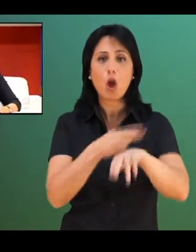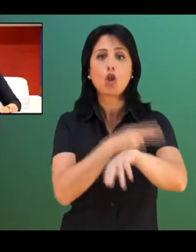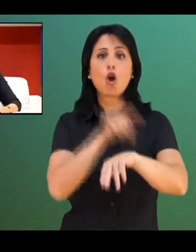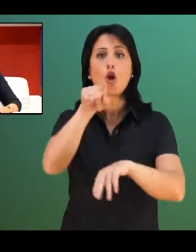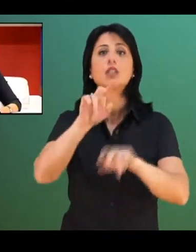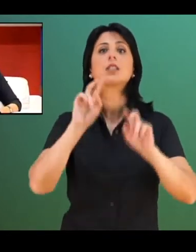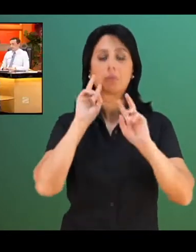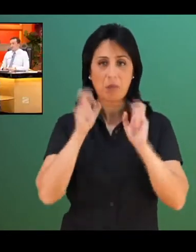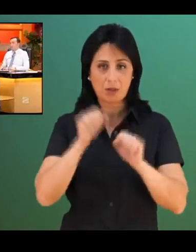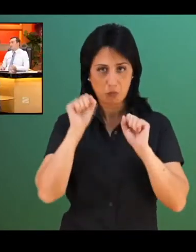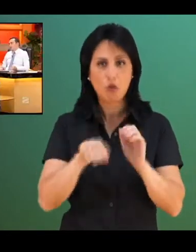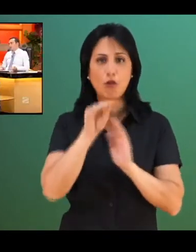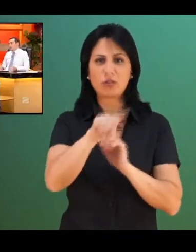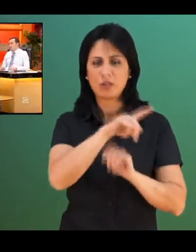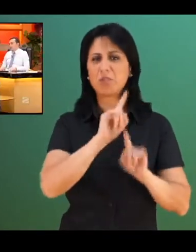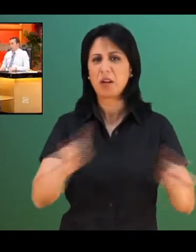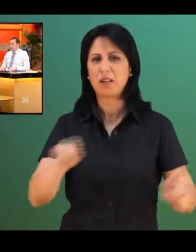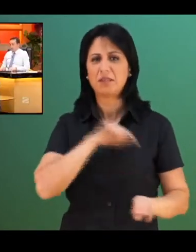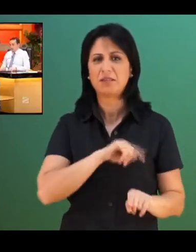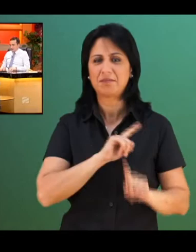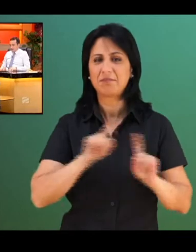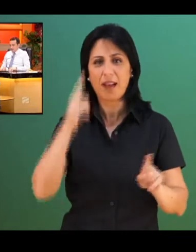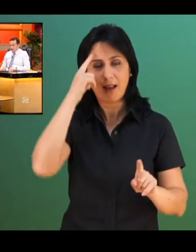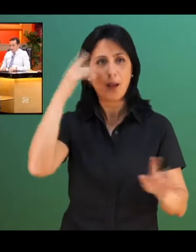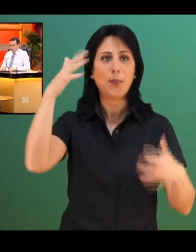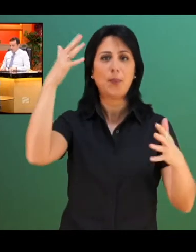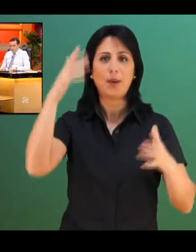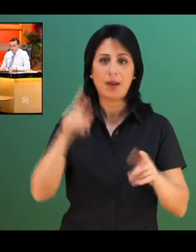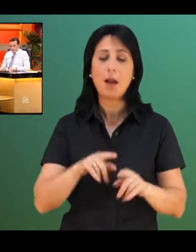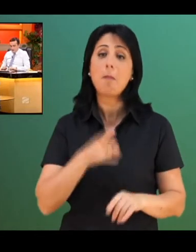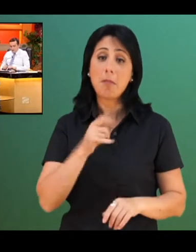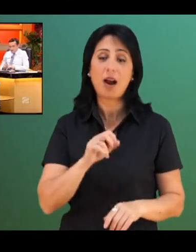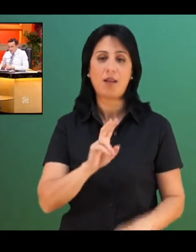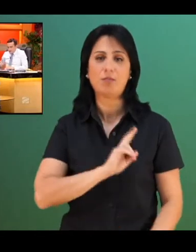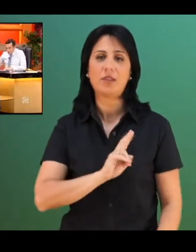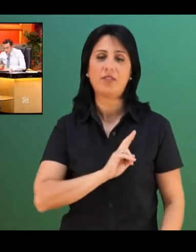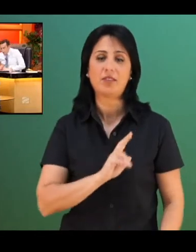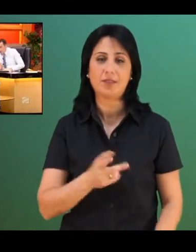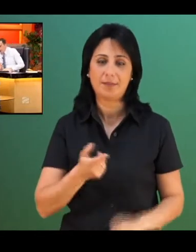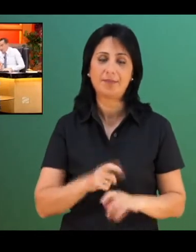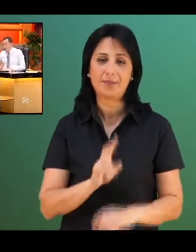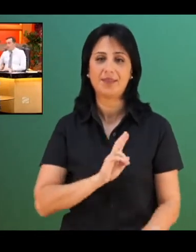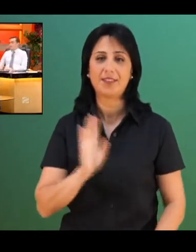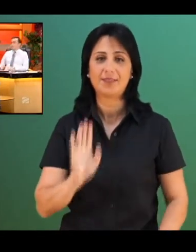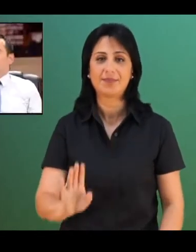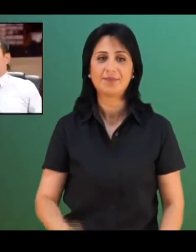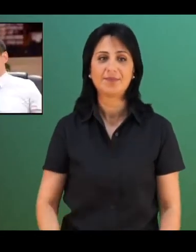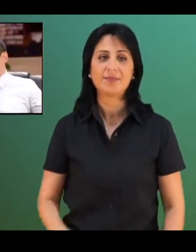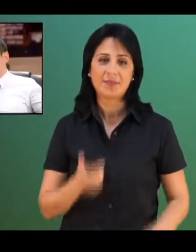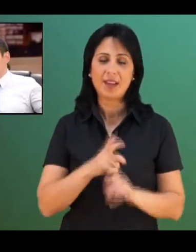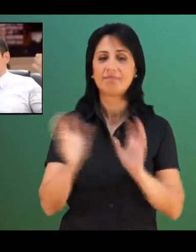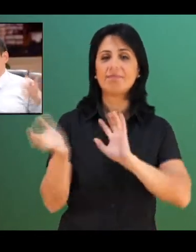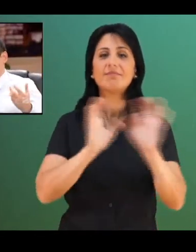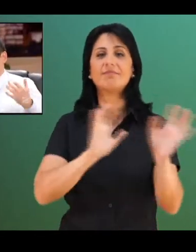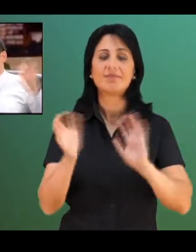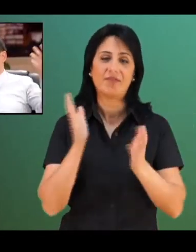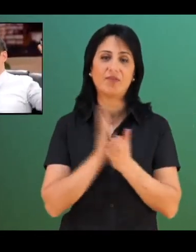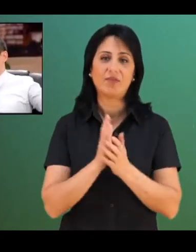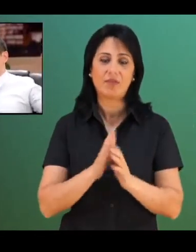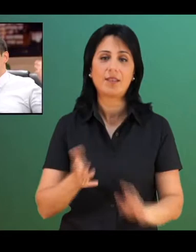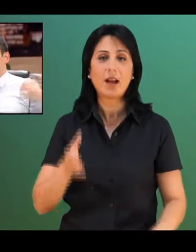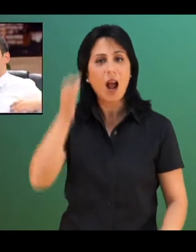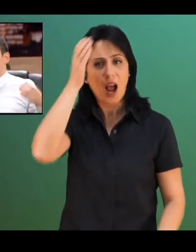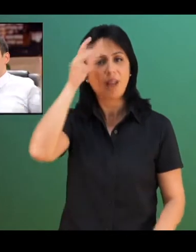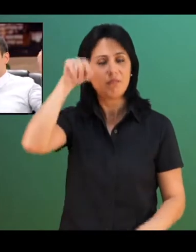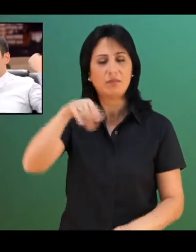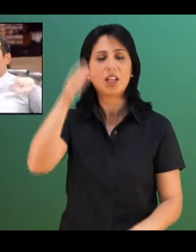ძაა მაგრა უკრავს. კარგად უკრავს, რა თქონა, ეს ნახე და ძაა კარგია მე. არ მართლა გენიოსია. ხო, ანუ შესაბამისად ესეთი ჭხილები